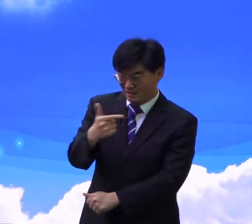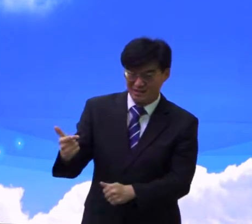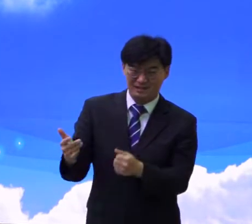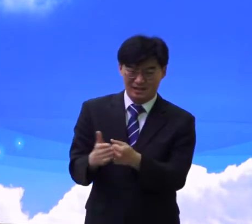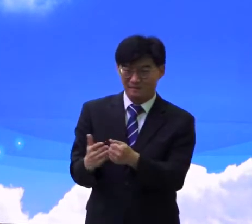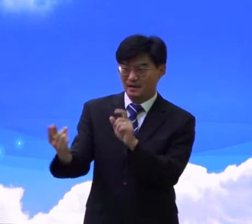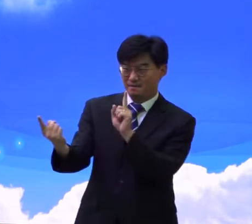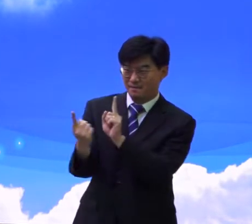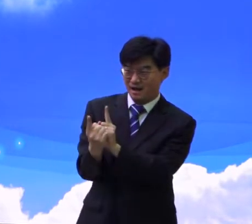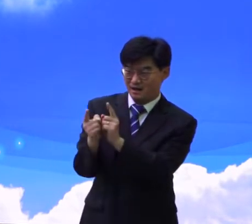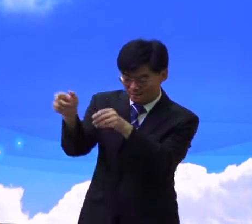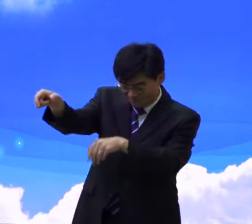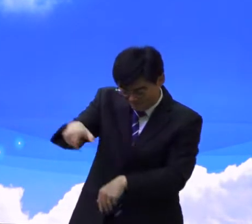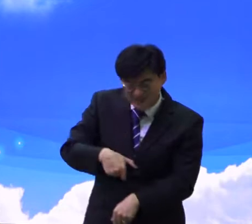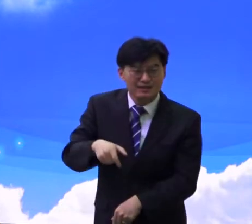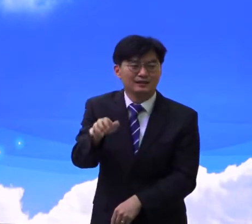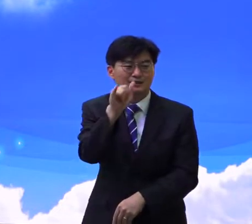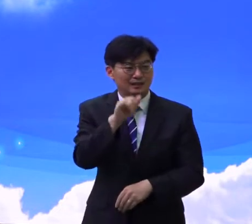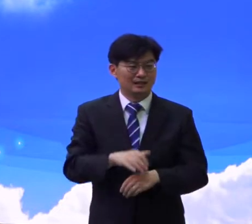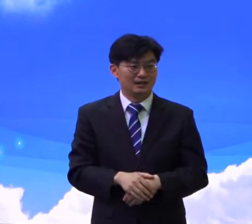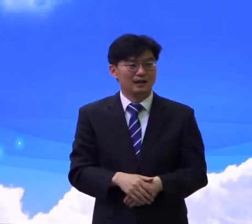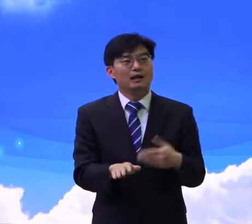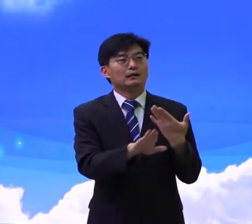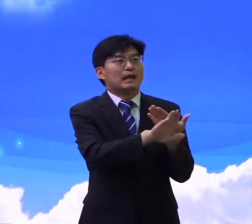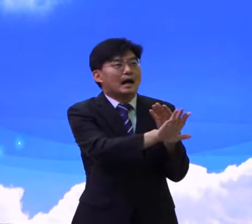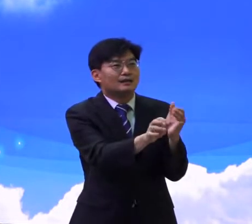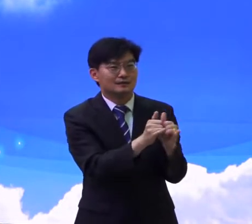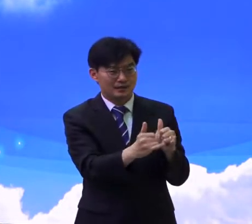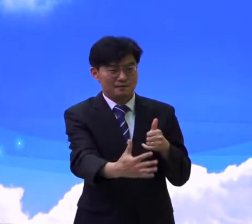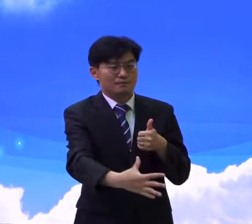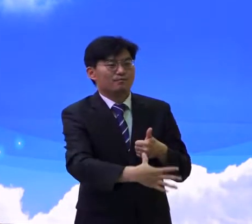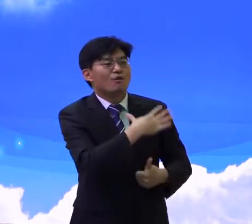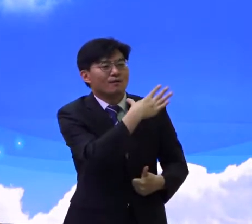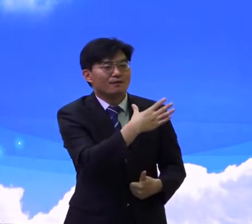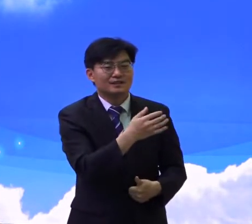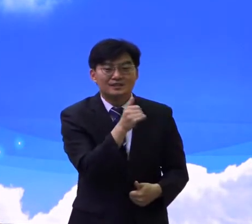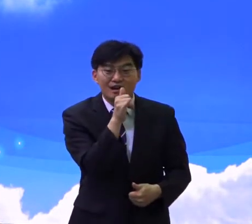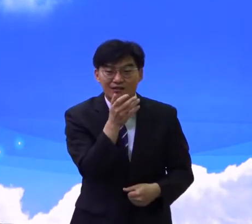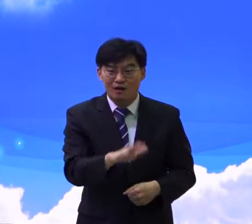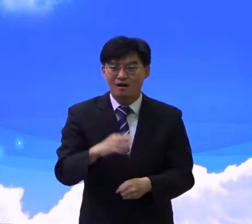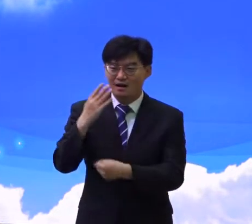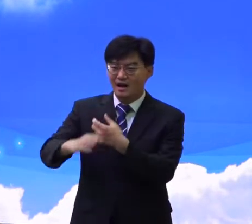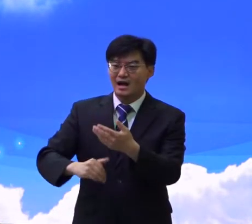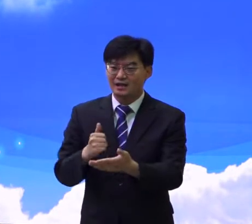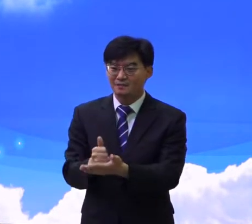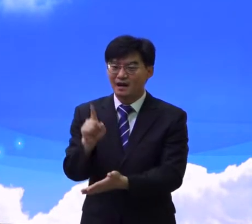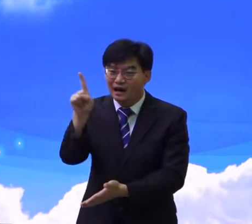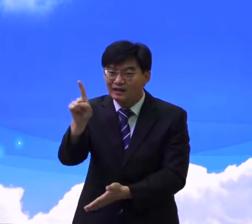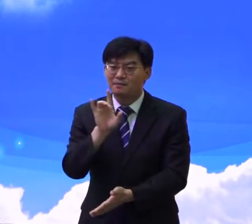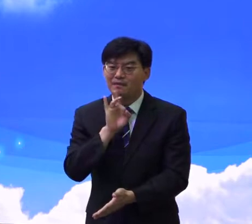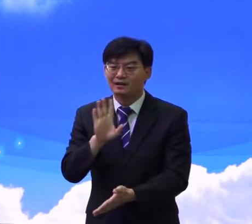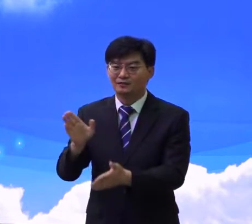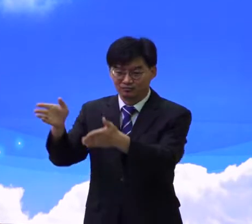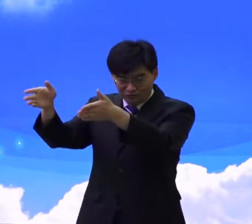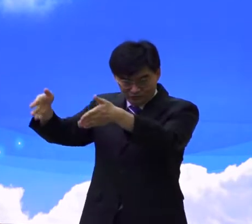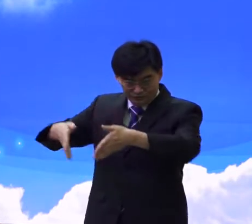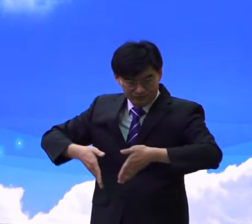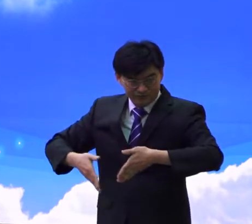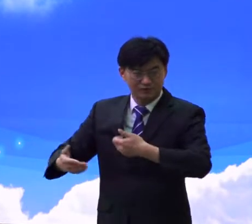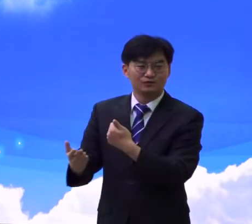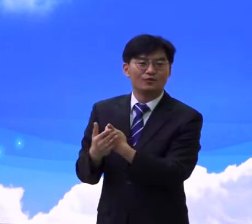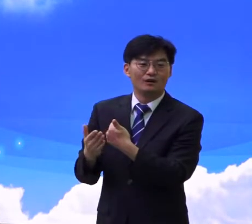아시죠. 하나님은 분명히 저를 아시고, 하나님은 저를 보고 계시고, 저의 마음이 하나님을 향하고